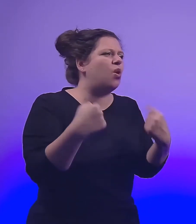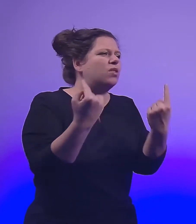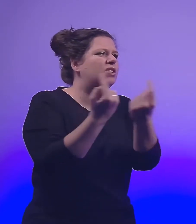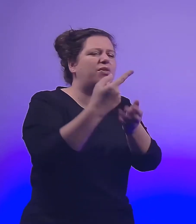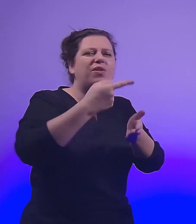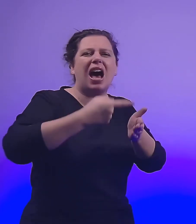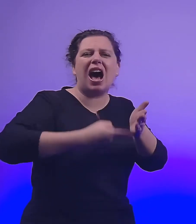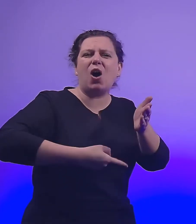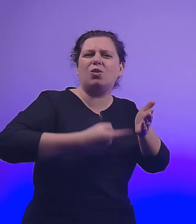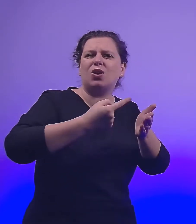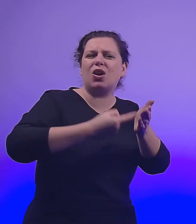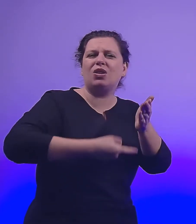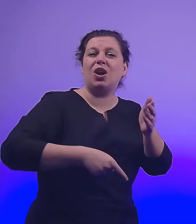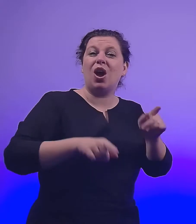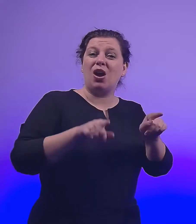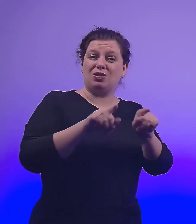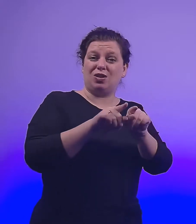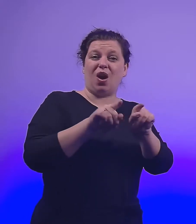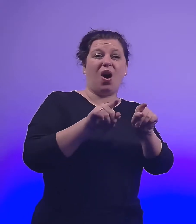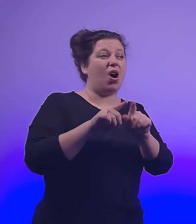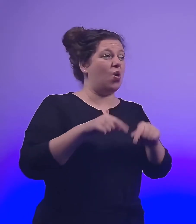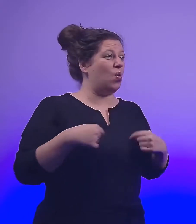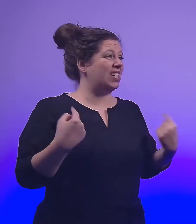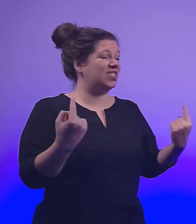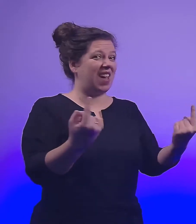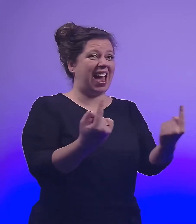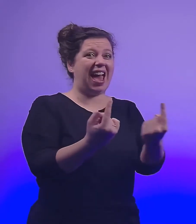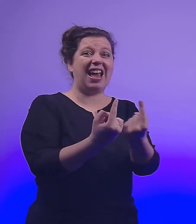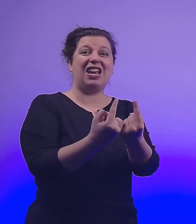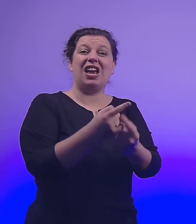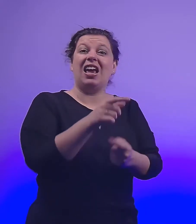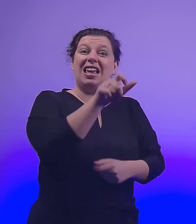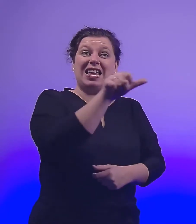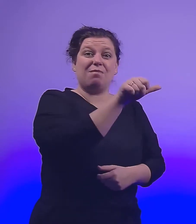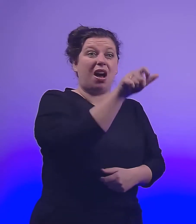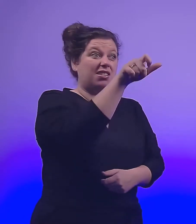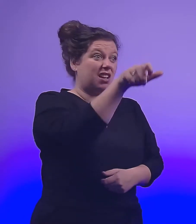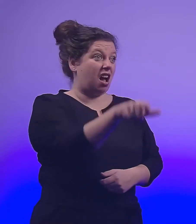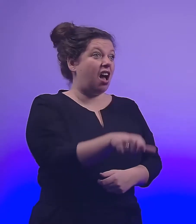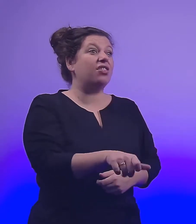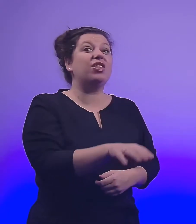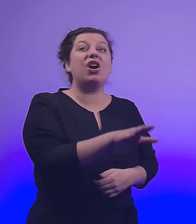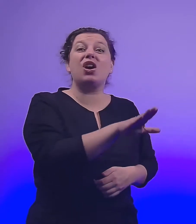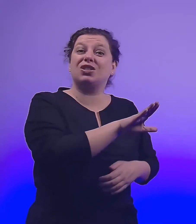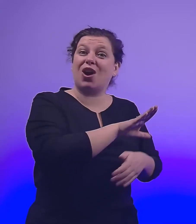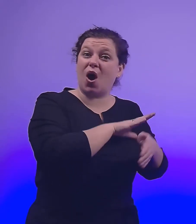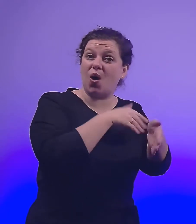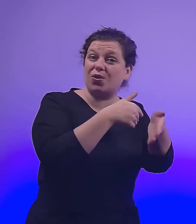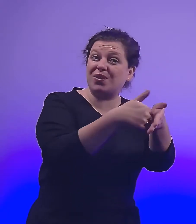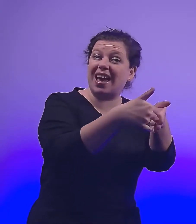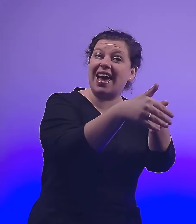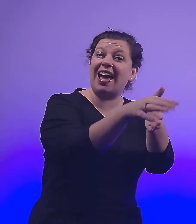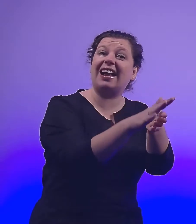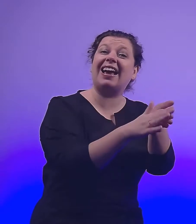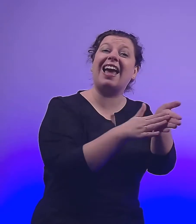Vergeef onze fouten, zoals wij iemand anders